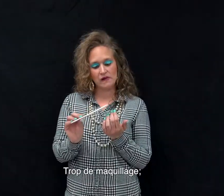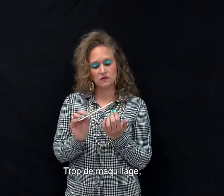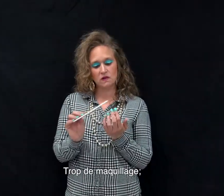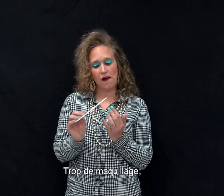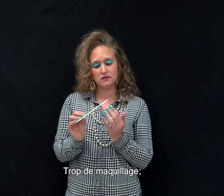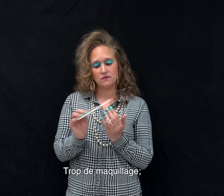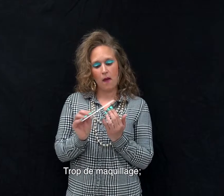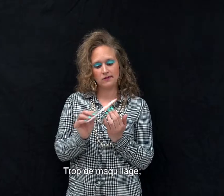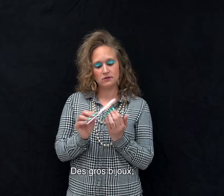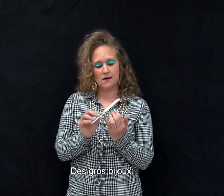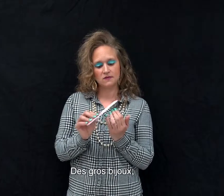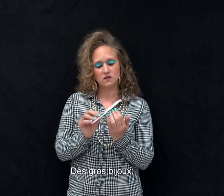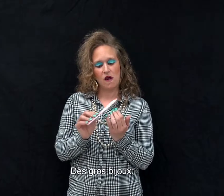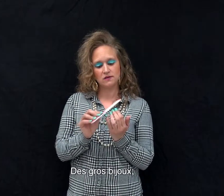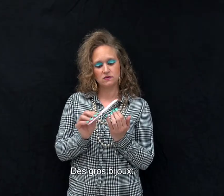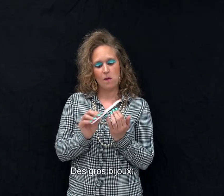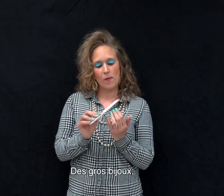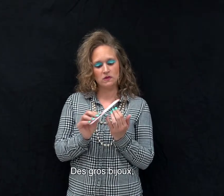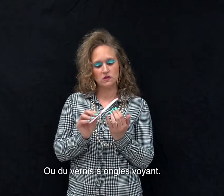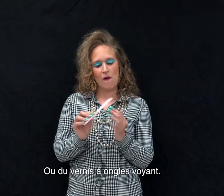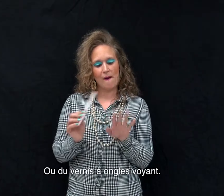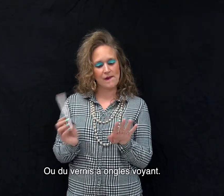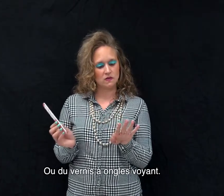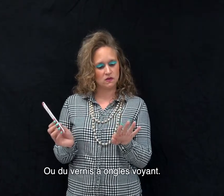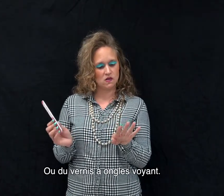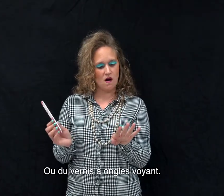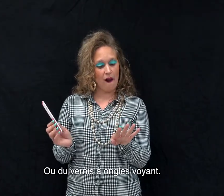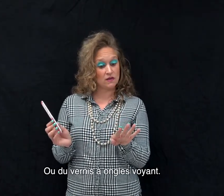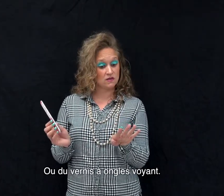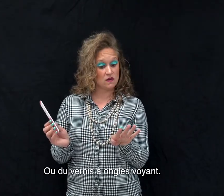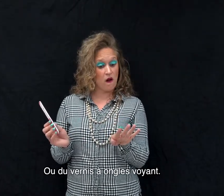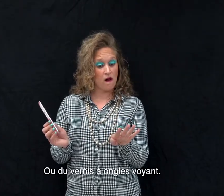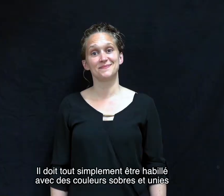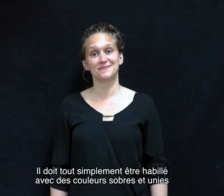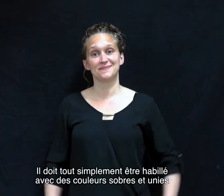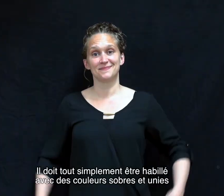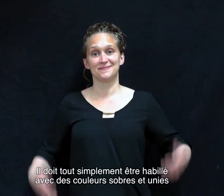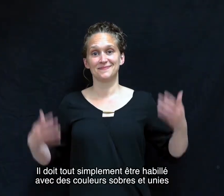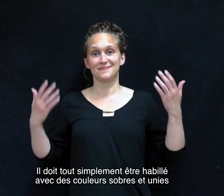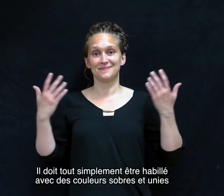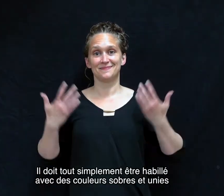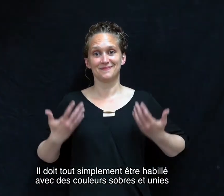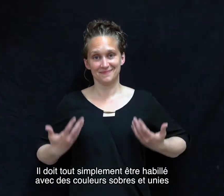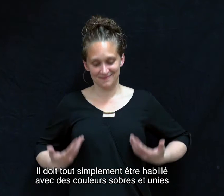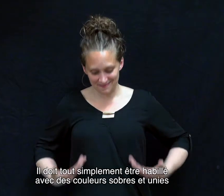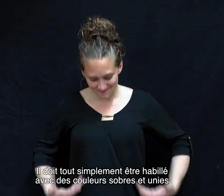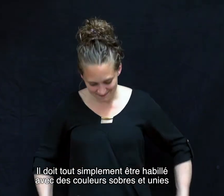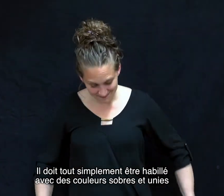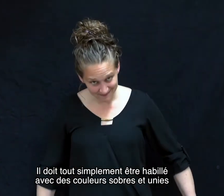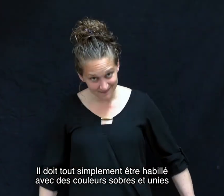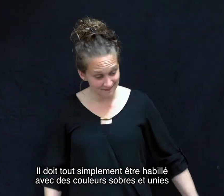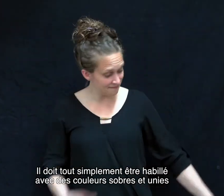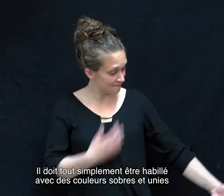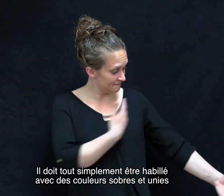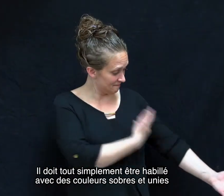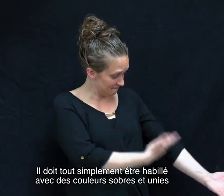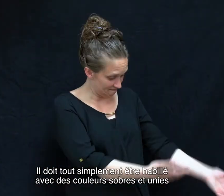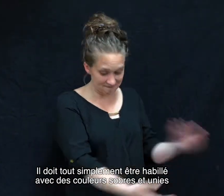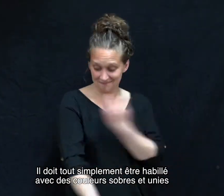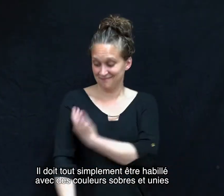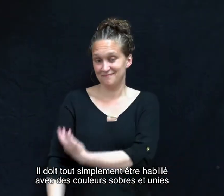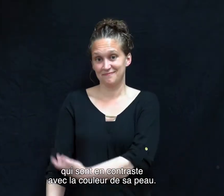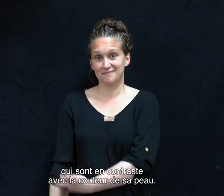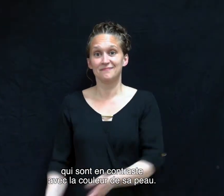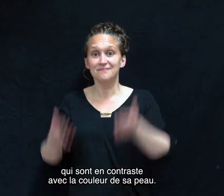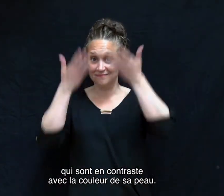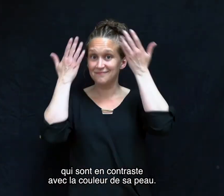tron de maquillage, des gros bijoux ou du vernis à ongles voyants. Il doit tout simplement être habillé avec des couleurs sobres et unies